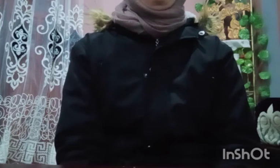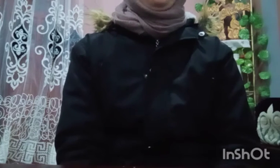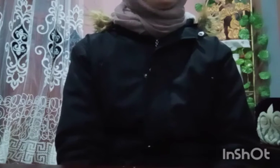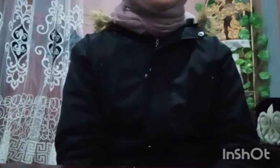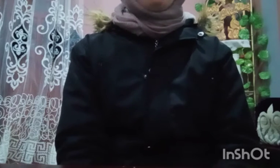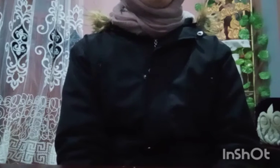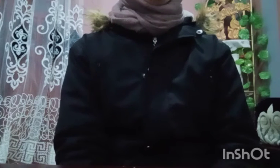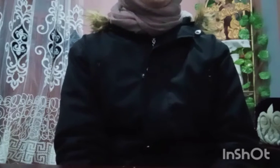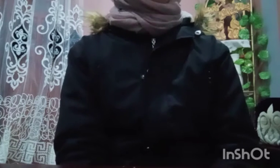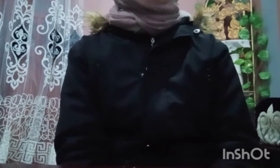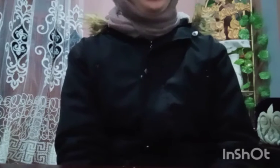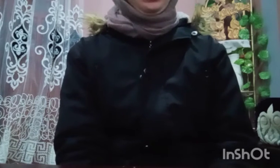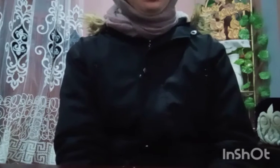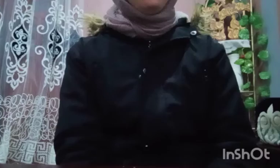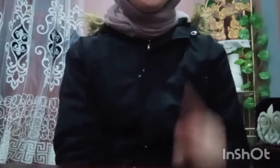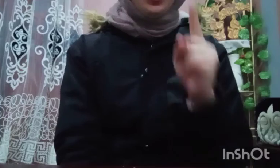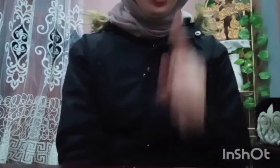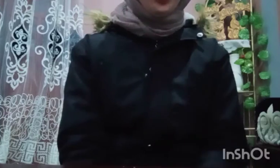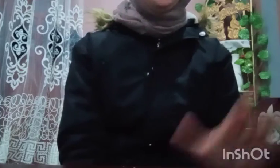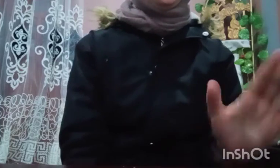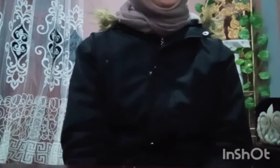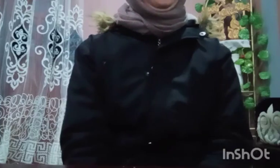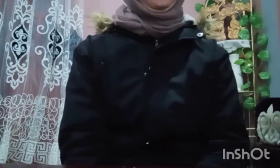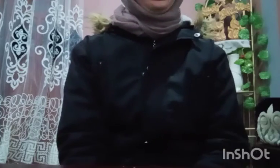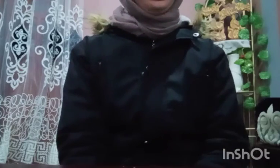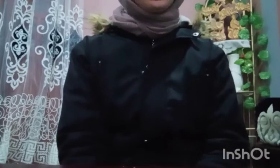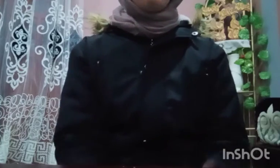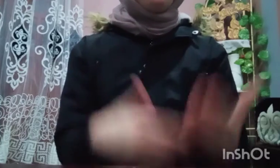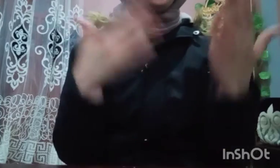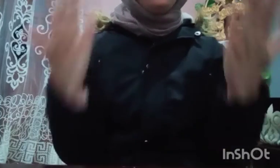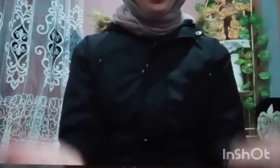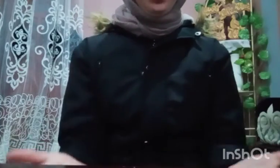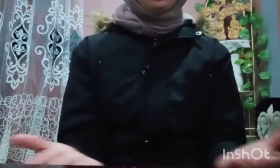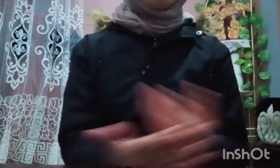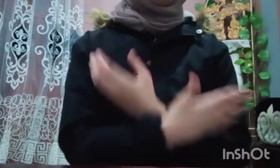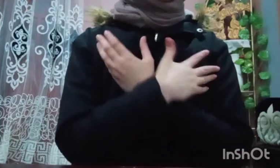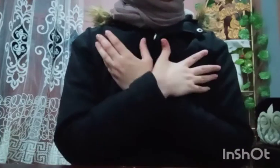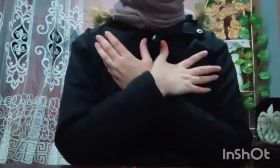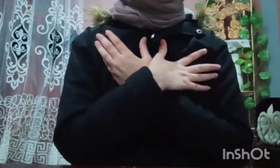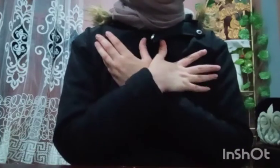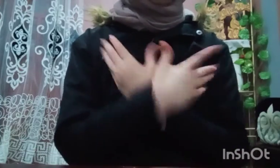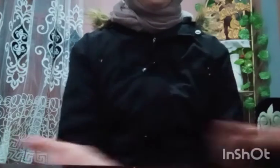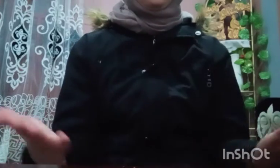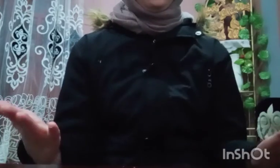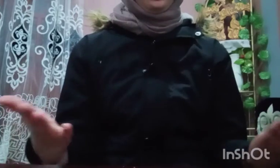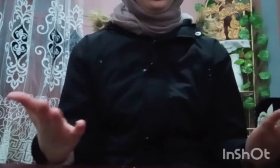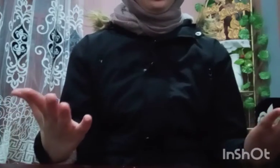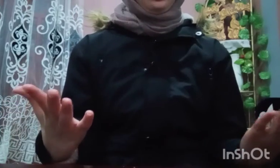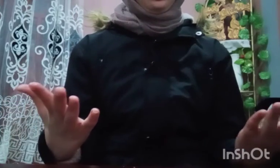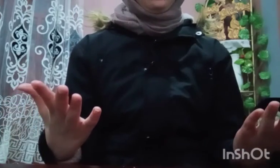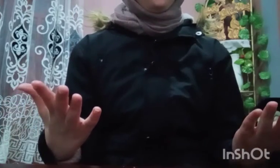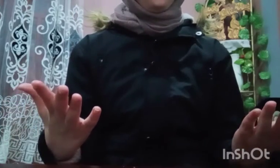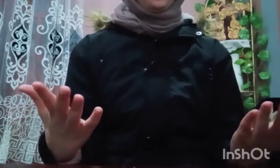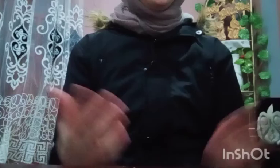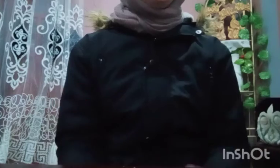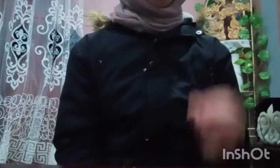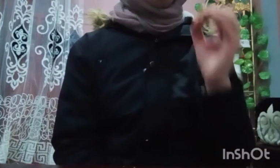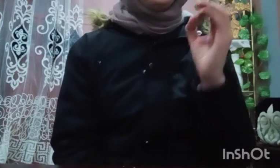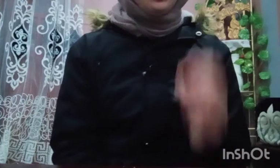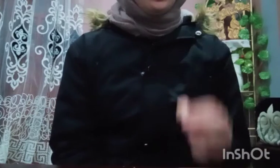ما تخافوش، ربي معاكم، اسعى وخليها عليه، ربي كبير، ربي كبير. إن الله